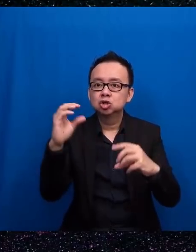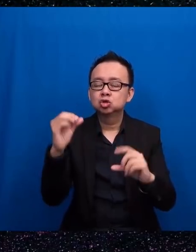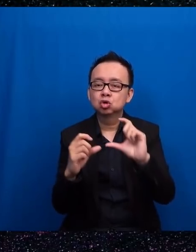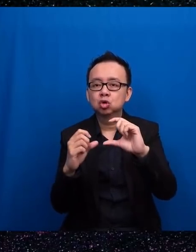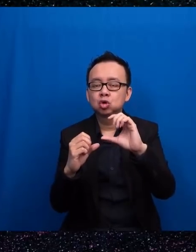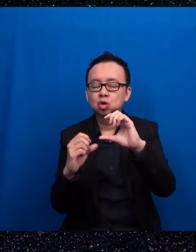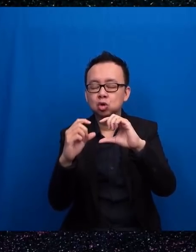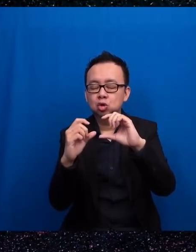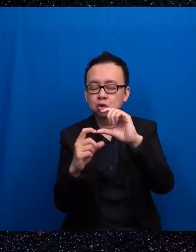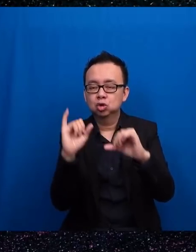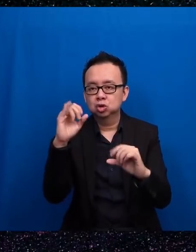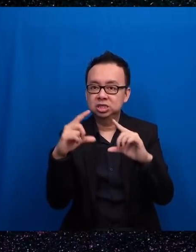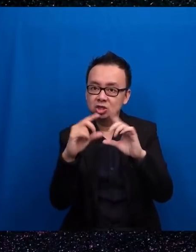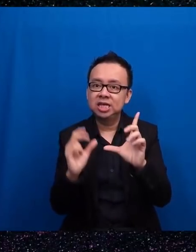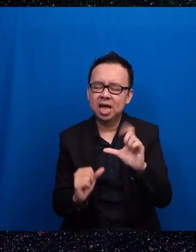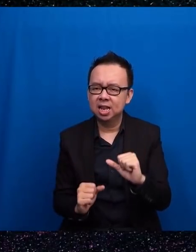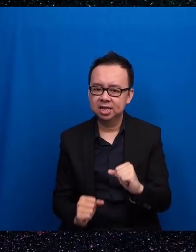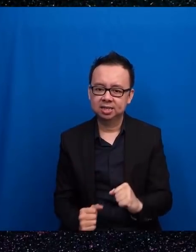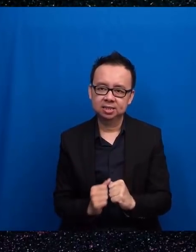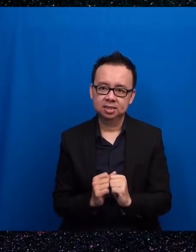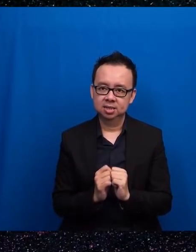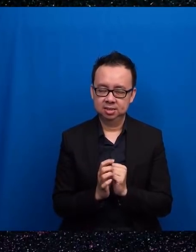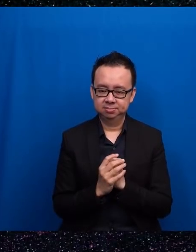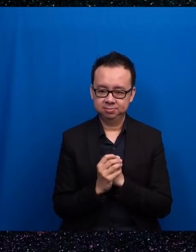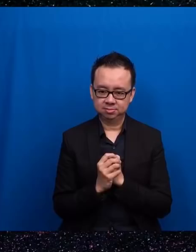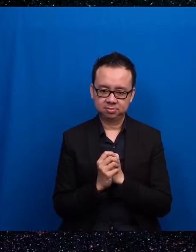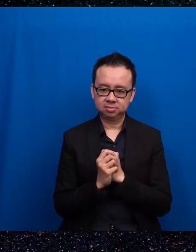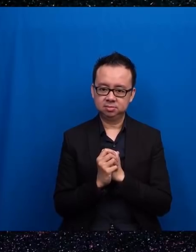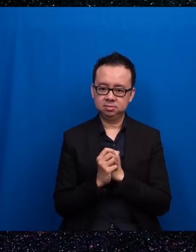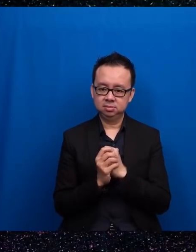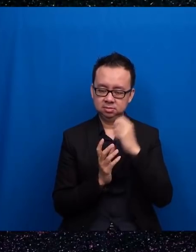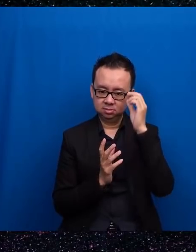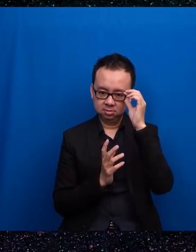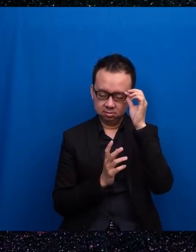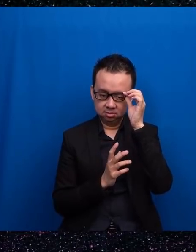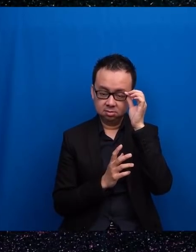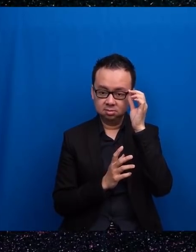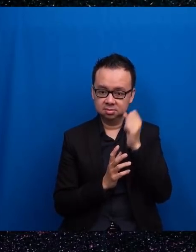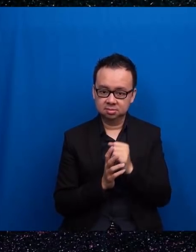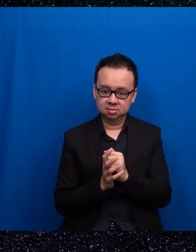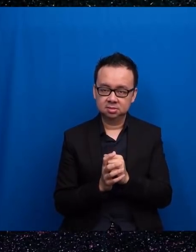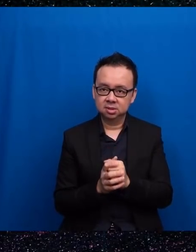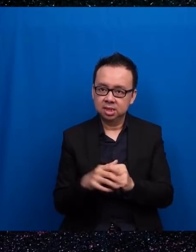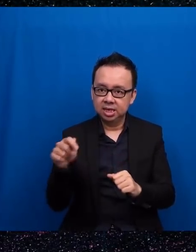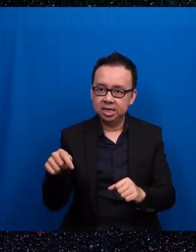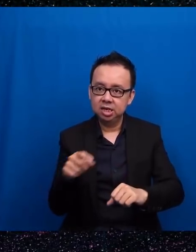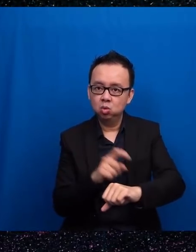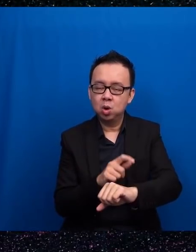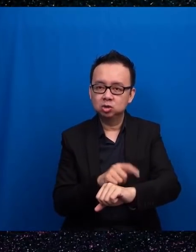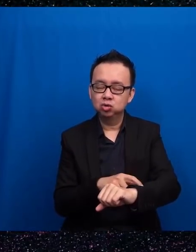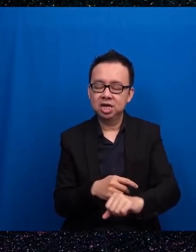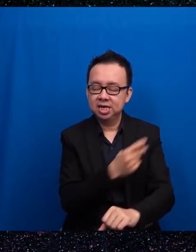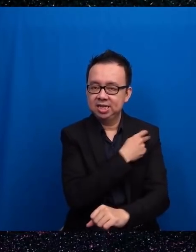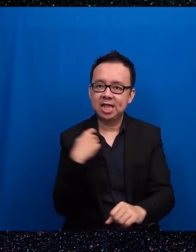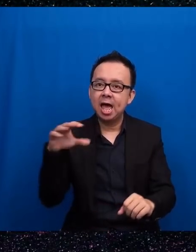Disinilah orang-orang dengan prejudis tertentu dengan itu akan semuanya berubah pikiran. Karena ini waktunya kita bisa